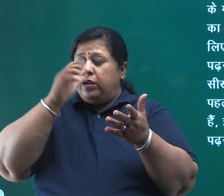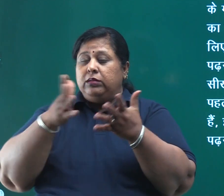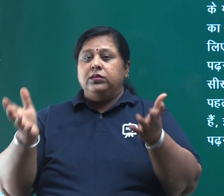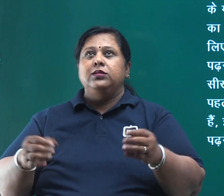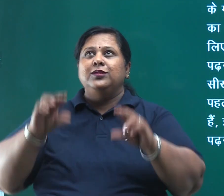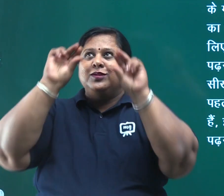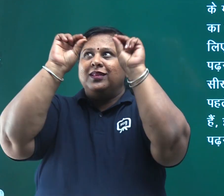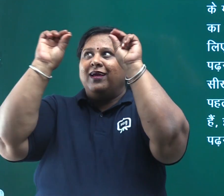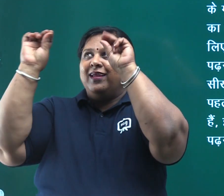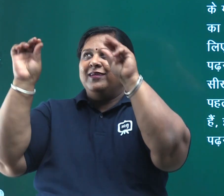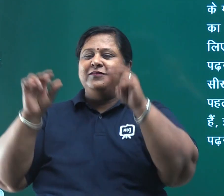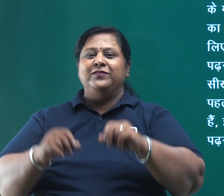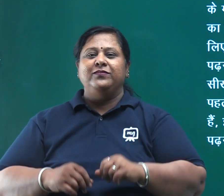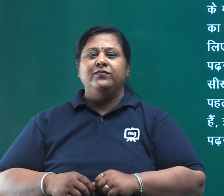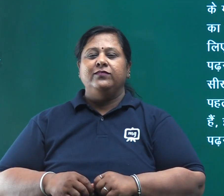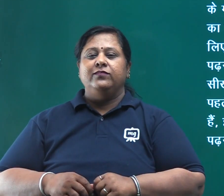सितारे,